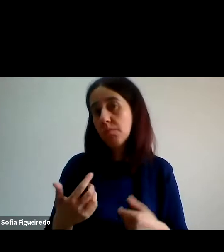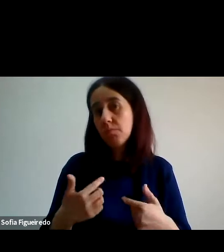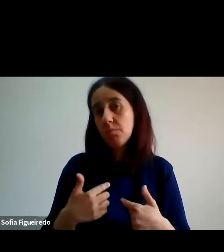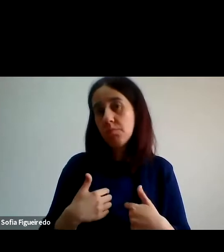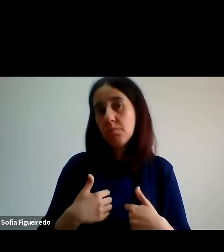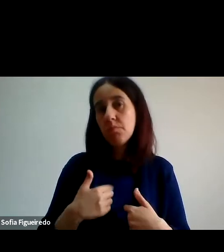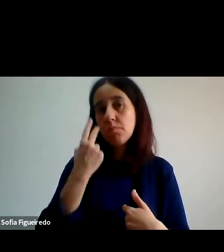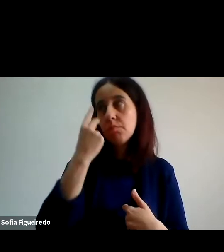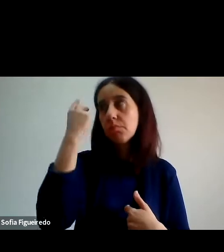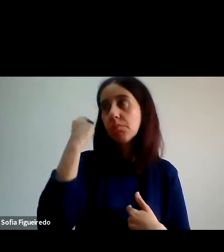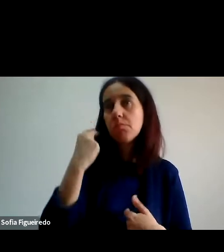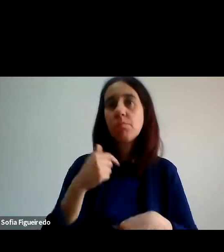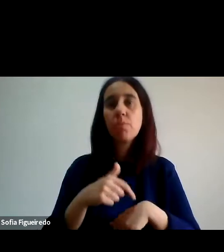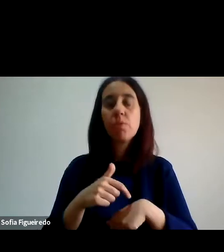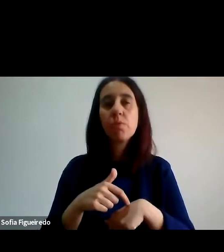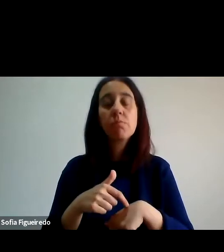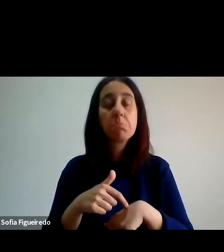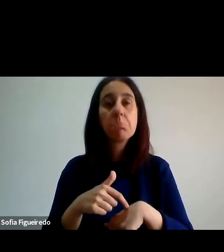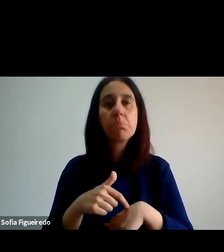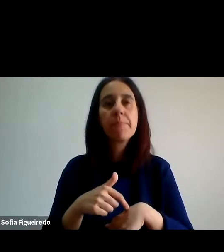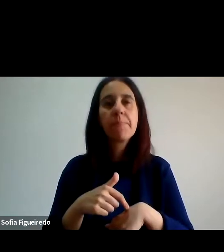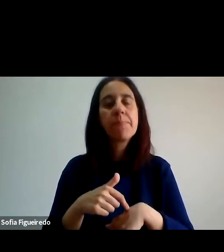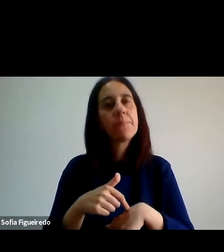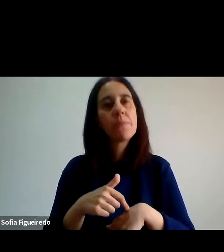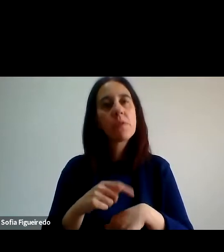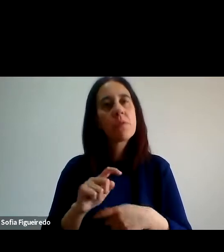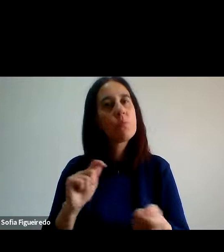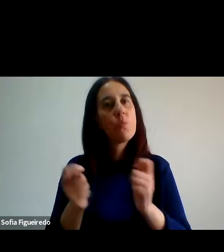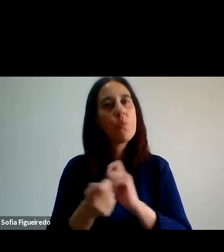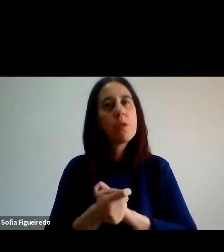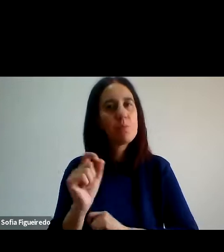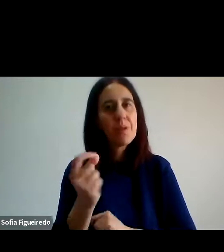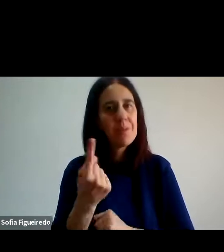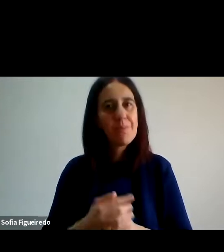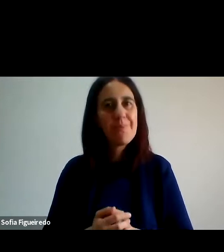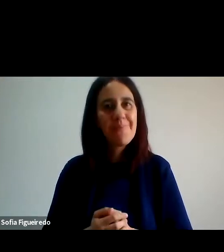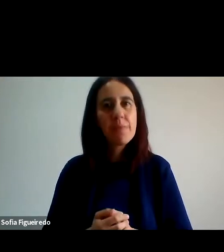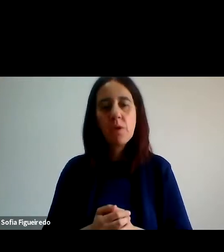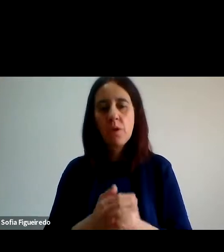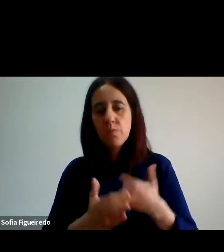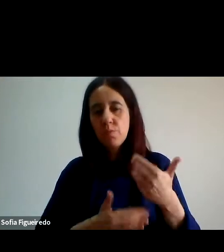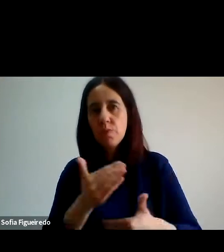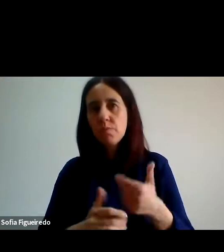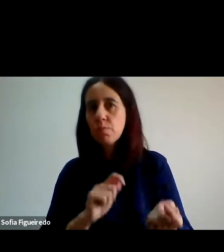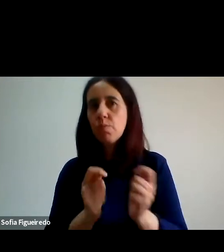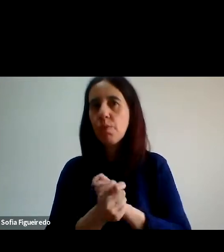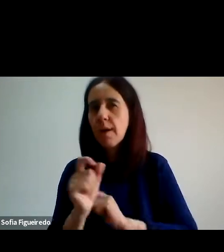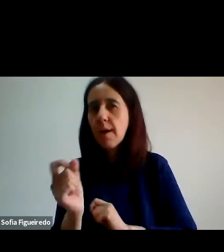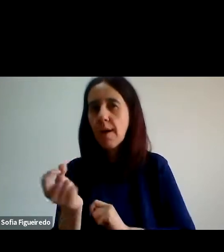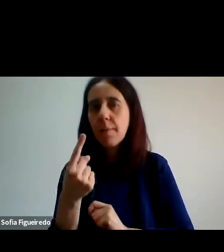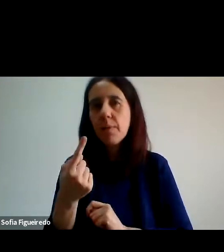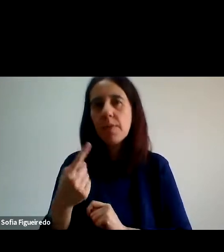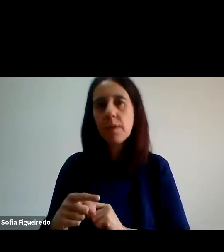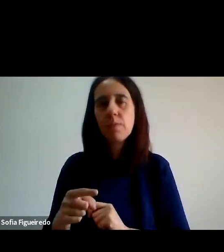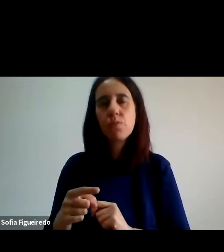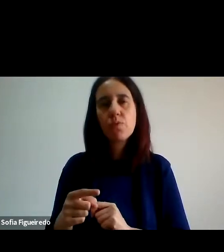vivemos momentos em que a mudança se dá de uma forma muito mais rápida. Nós temos processos de mudança mais rápidos, temos